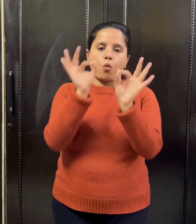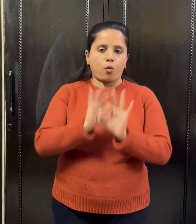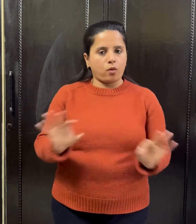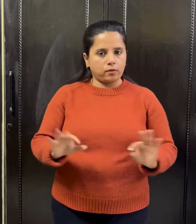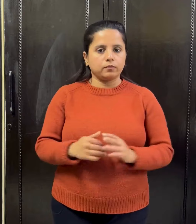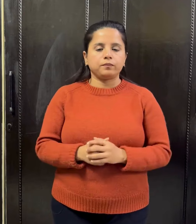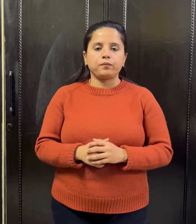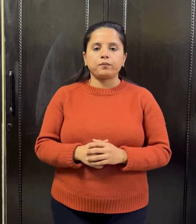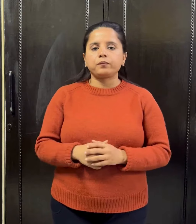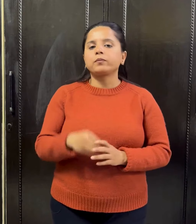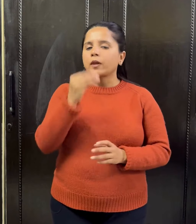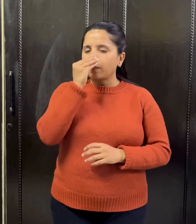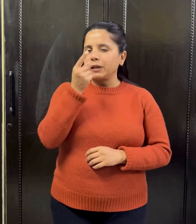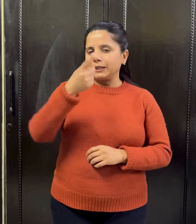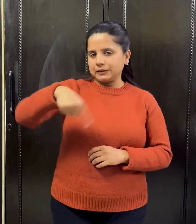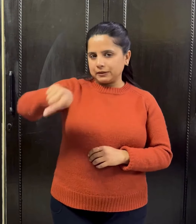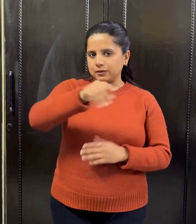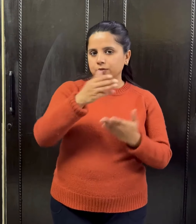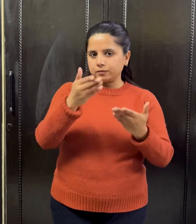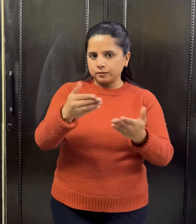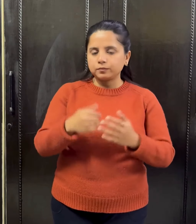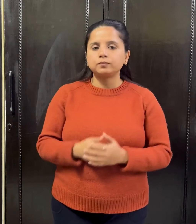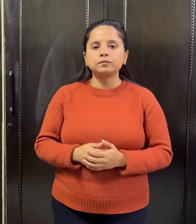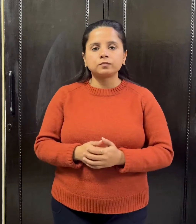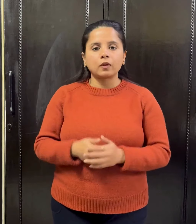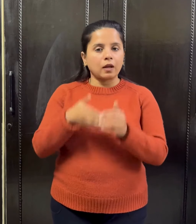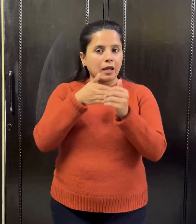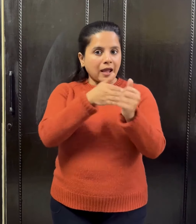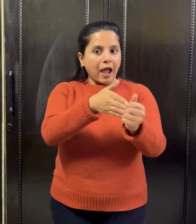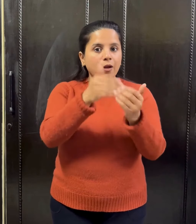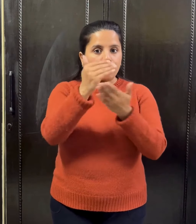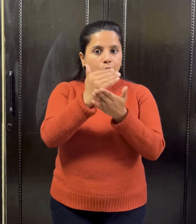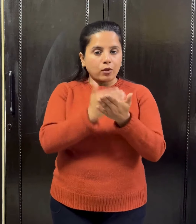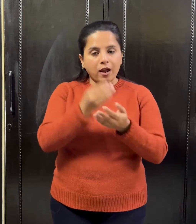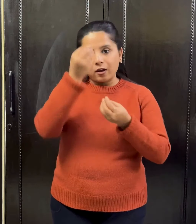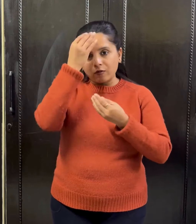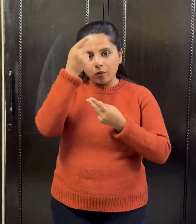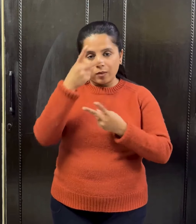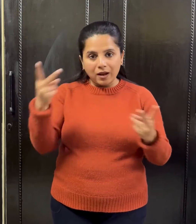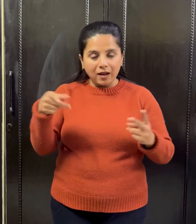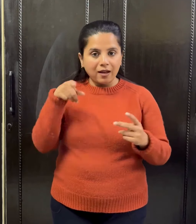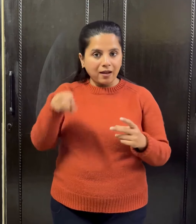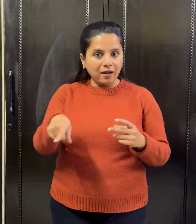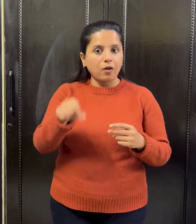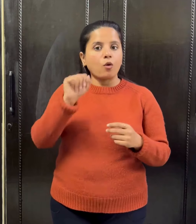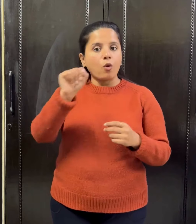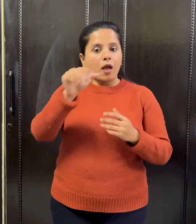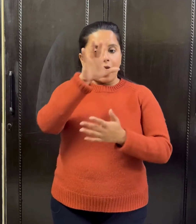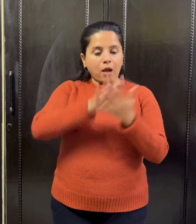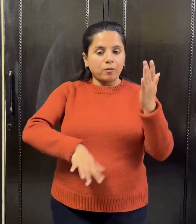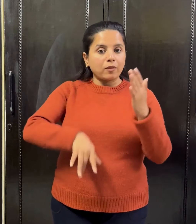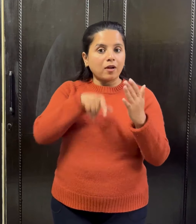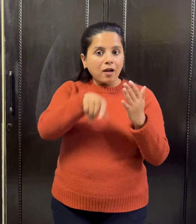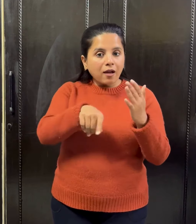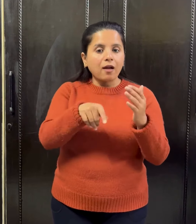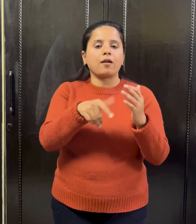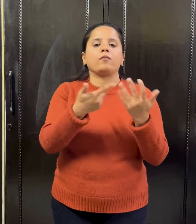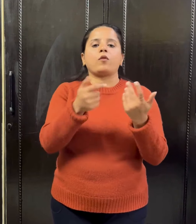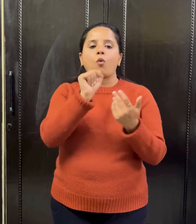कृपया गाइड, प्रोग्राम इंफॉर्मेशन और एप्लीकेशन फॉर्म की सैंपल कॉपी को ध्यान